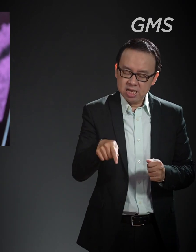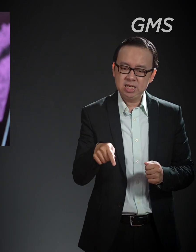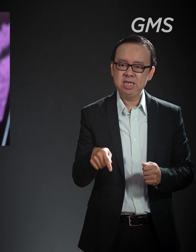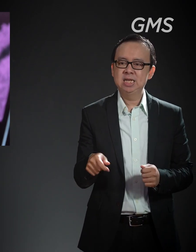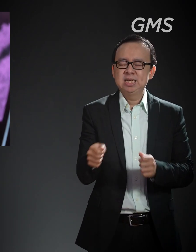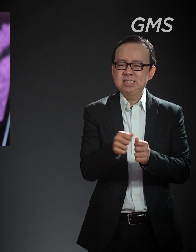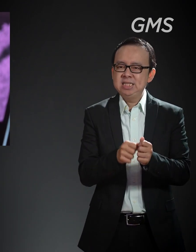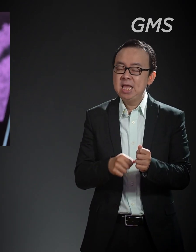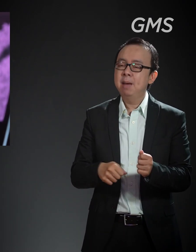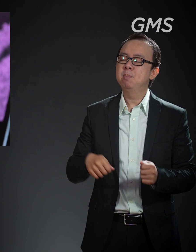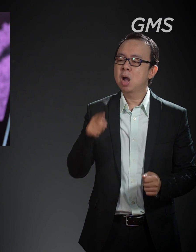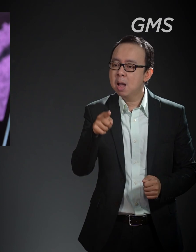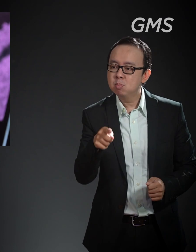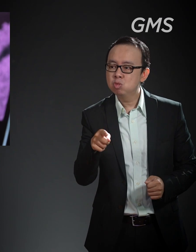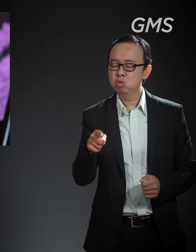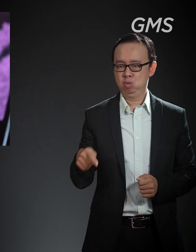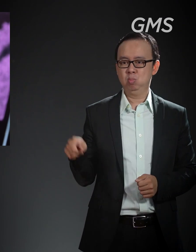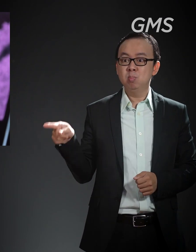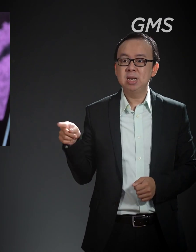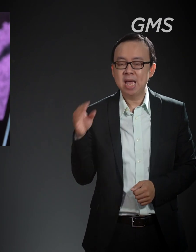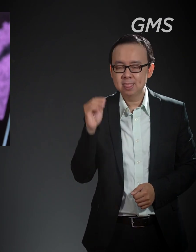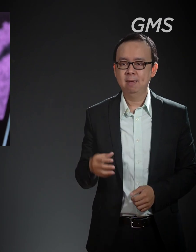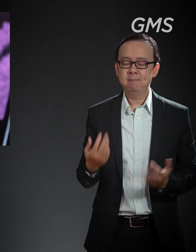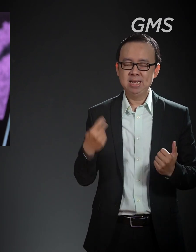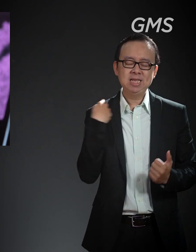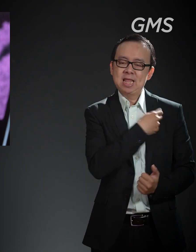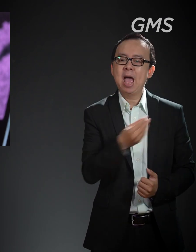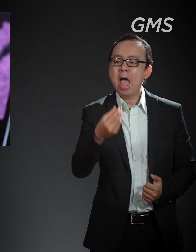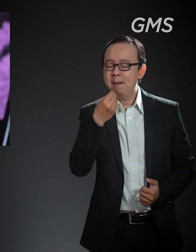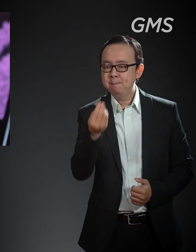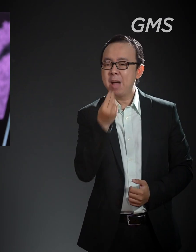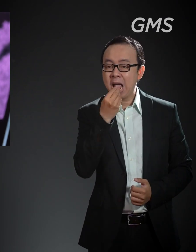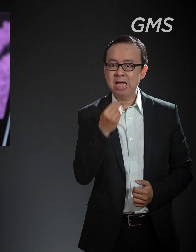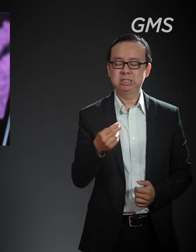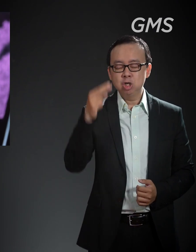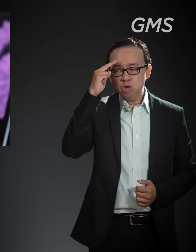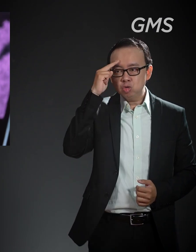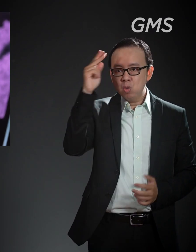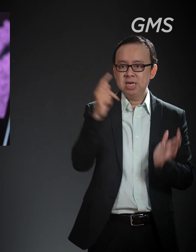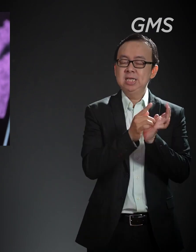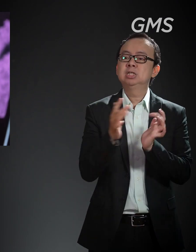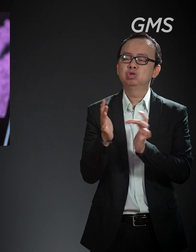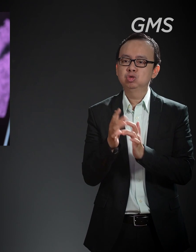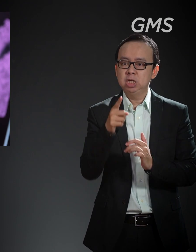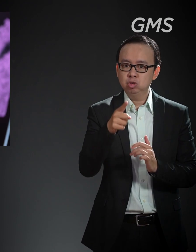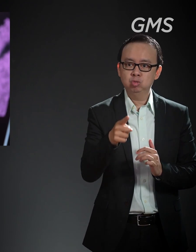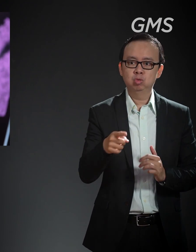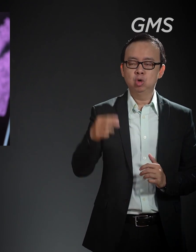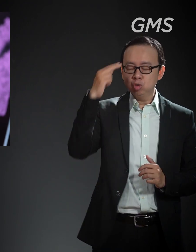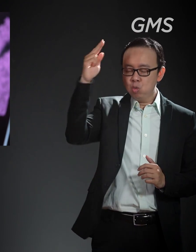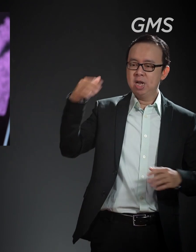memakannya dalam hadiratku. Mari kita makan dan ingat, Yesus adalah Tuhan atas hidup kita. Mari kita makan bersama.